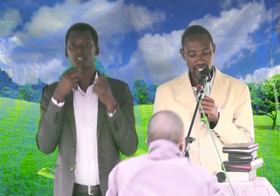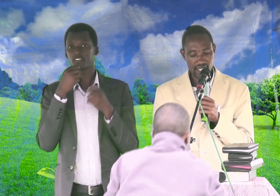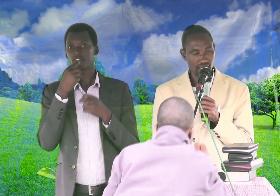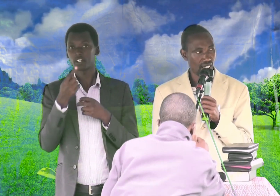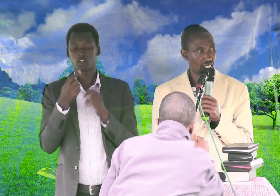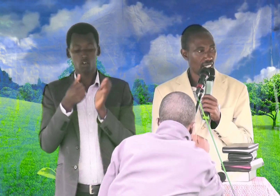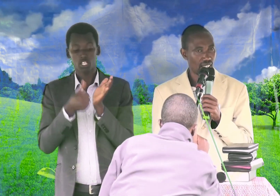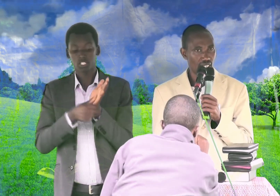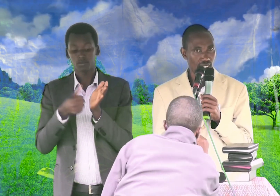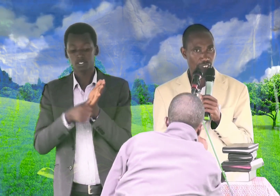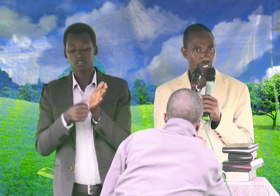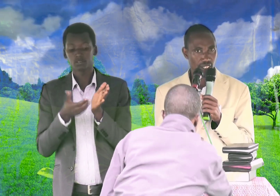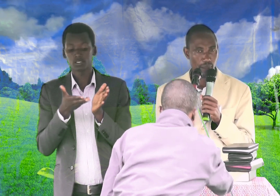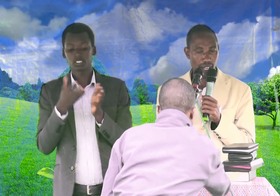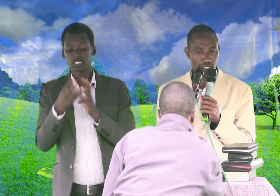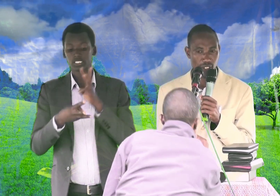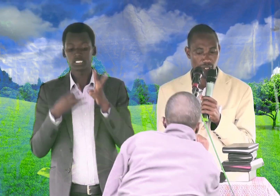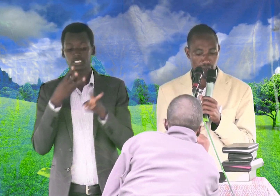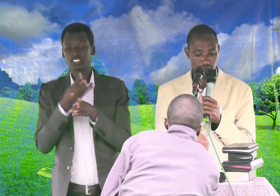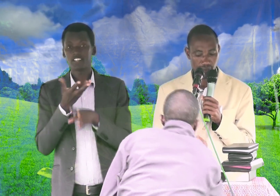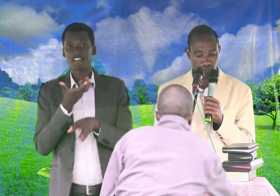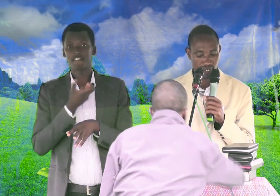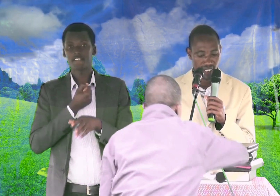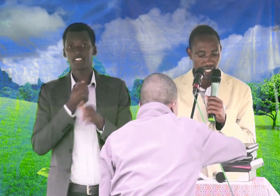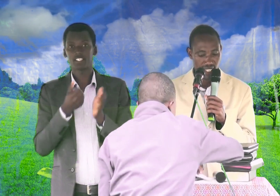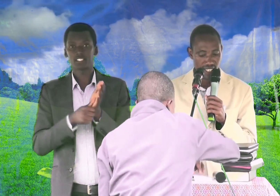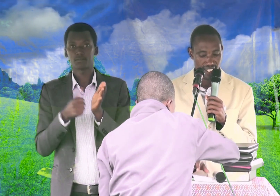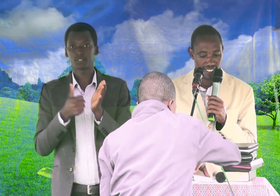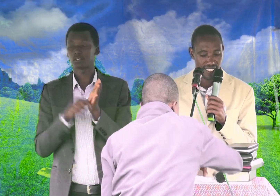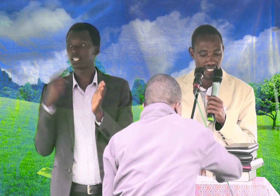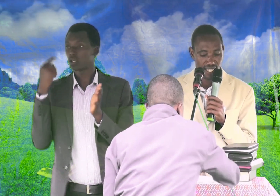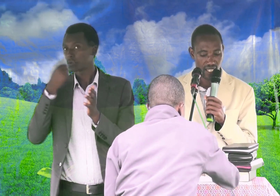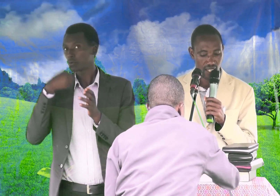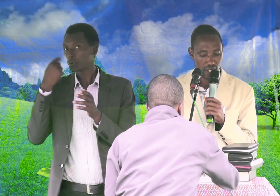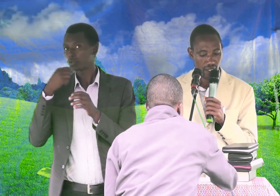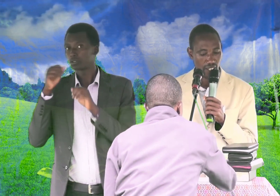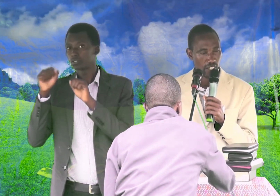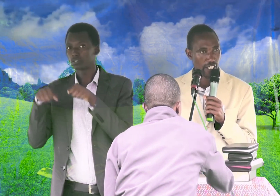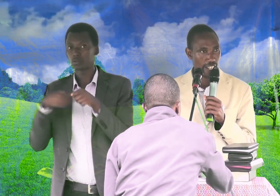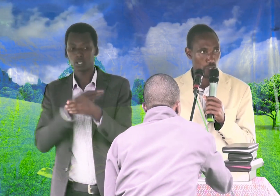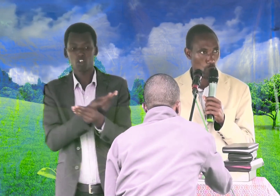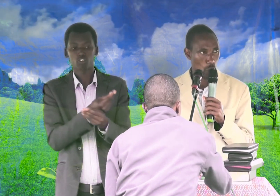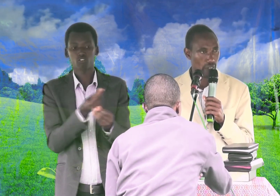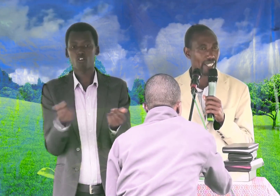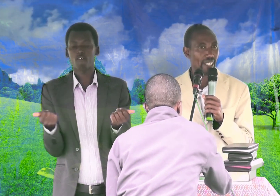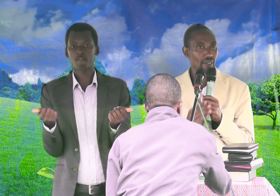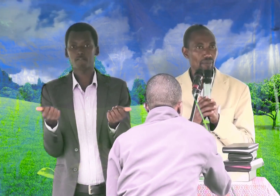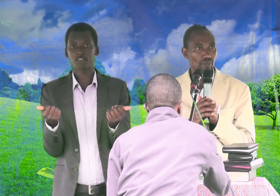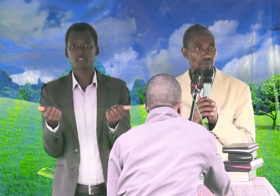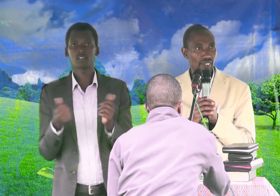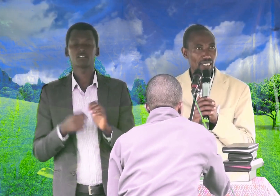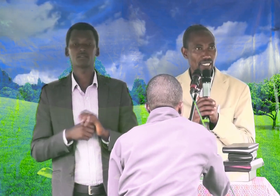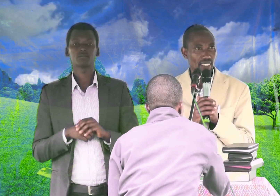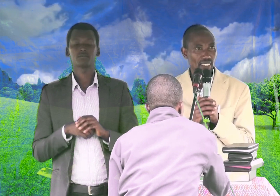Isi ifite ikibazo, isi irashonje,